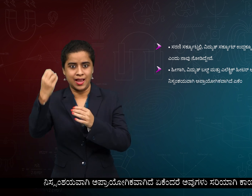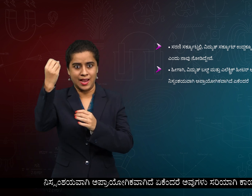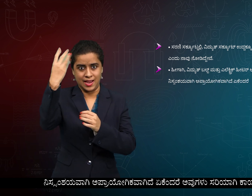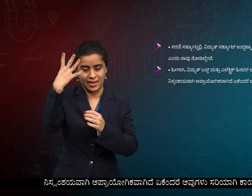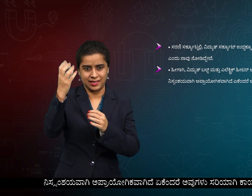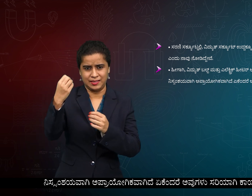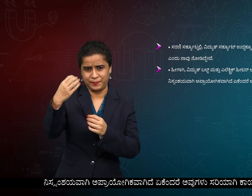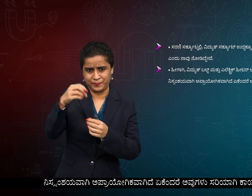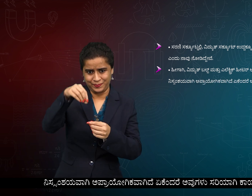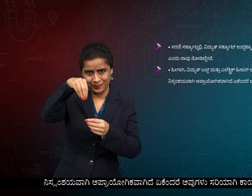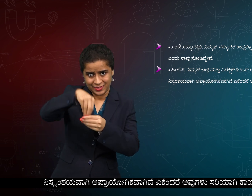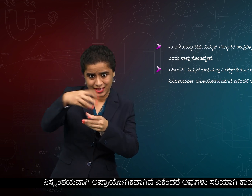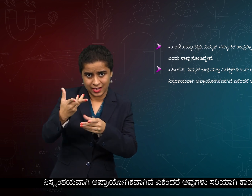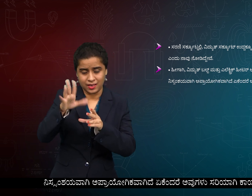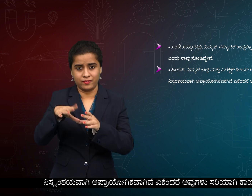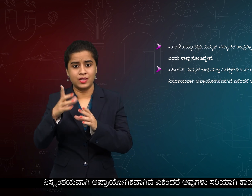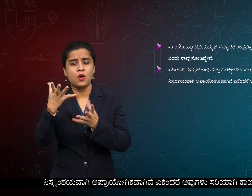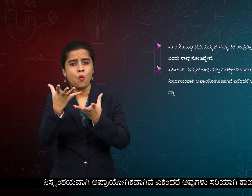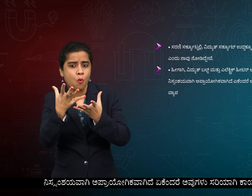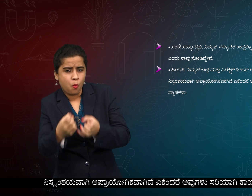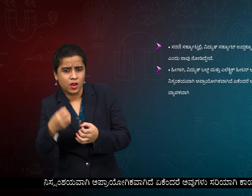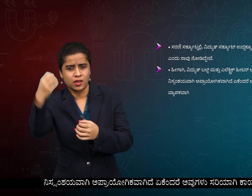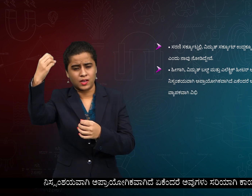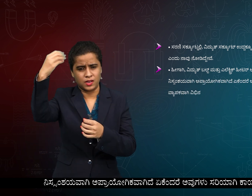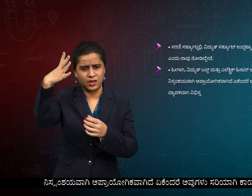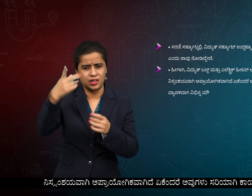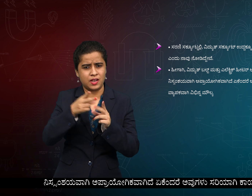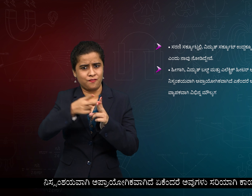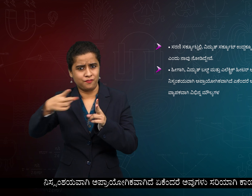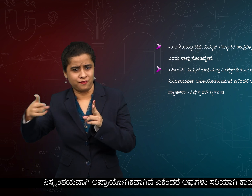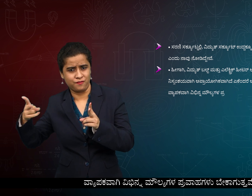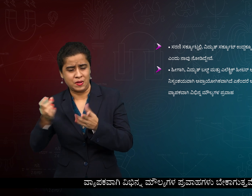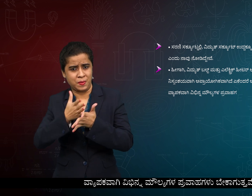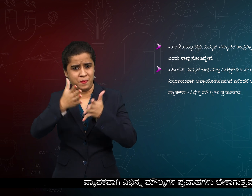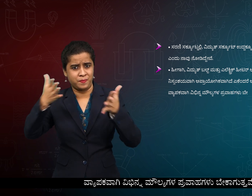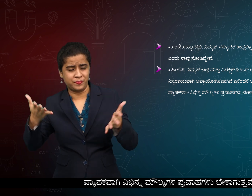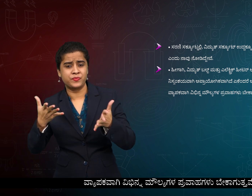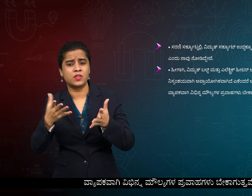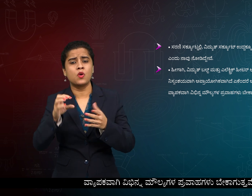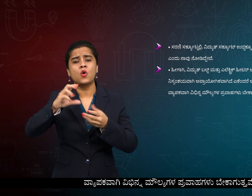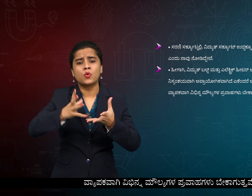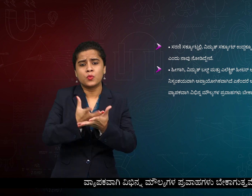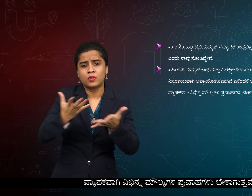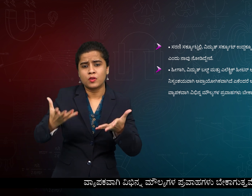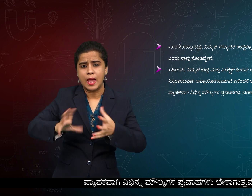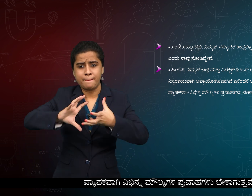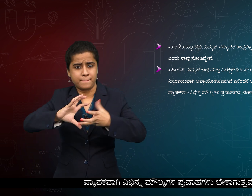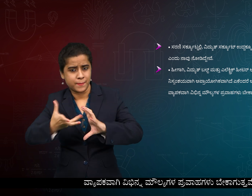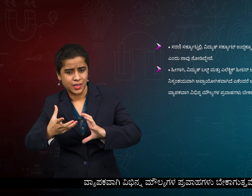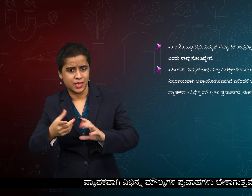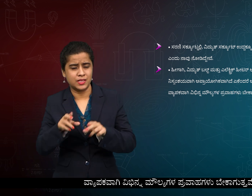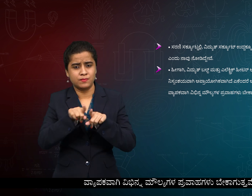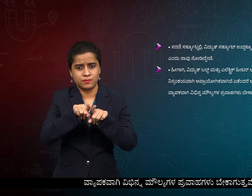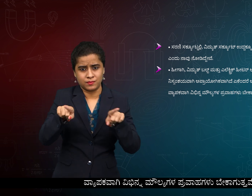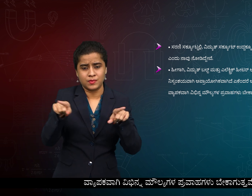ನಿಸ್ಸಂಶಯವಾಗಿ ಅಪ್ರಾಯೋಗಿಕವಾಗಿದೆ, ಏಕೆಂದರೆ ಅವುಗಳು ಸರಿಯಾಗಿ ಕಾರ್ಯನಿರ್ವಹಿಸಲು ವ್ಯಾಪಕವಾಗಿ ವಿಭಿನ್ನ ಮೌಲ್ಯಗಳ